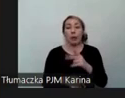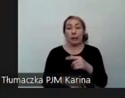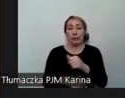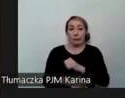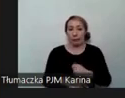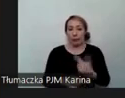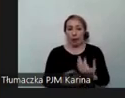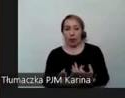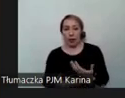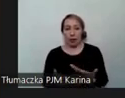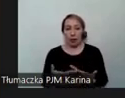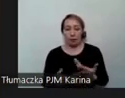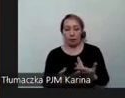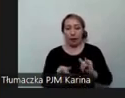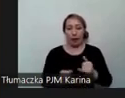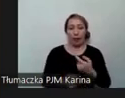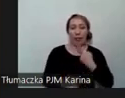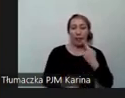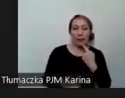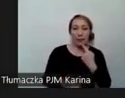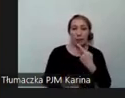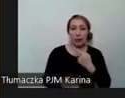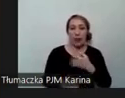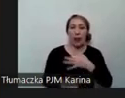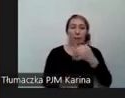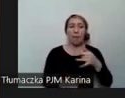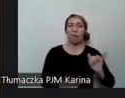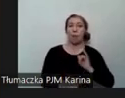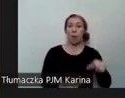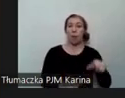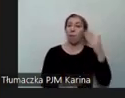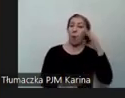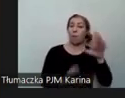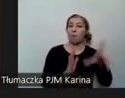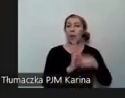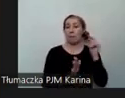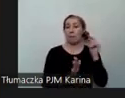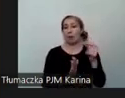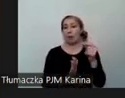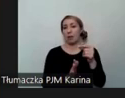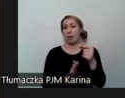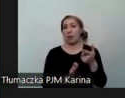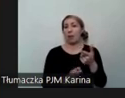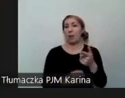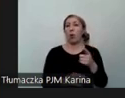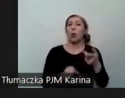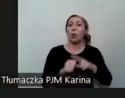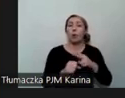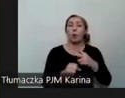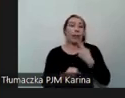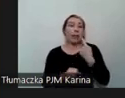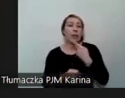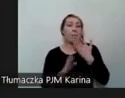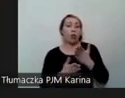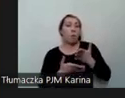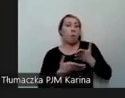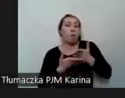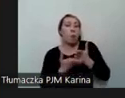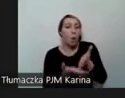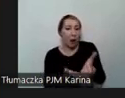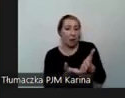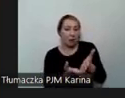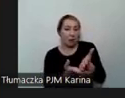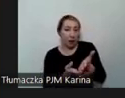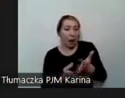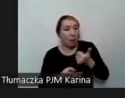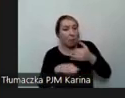się, nie wiedzą, który język będzie językiem preferowanym ucznia, a zatem który język będzie pomagał w prowadzeniu